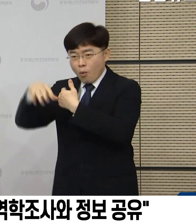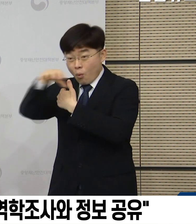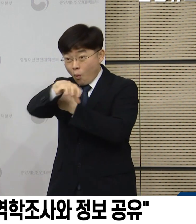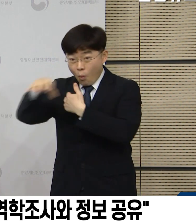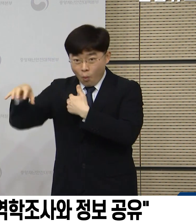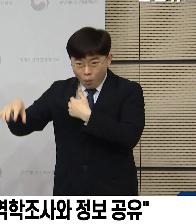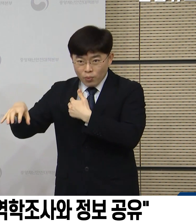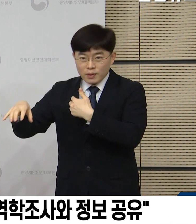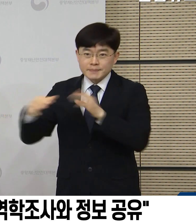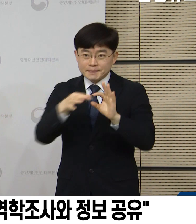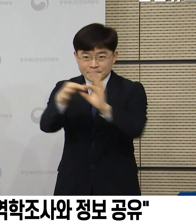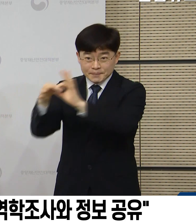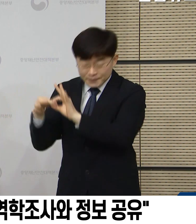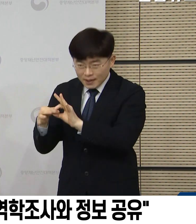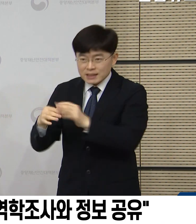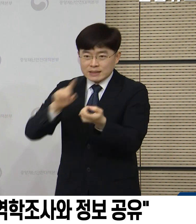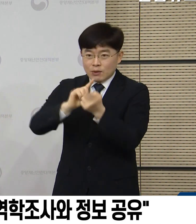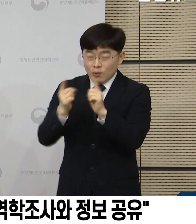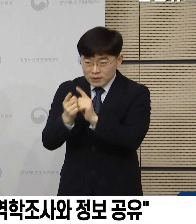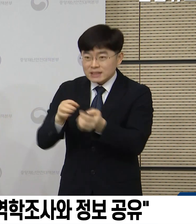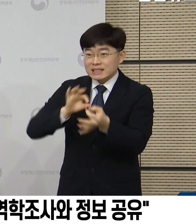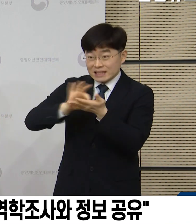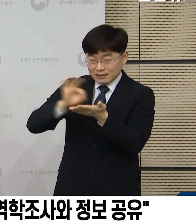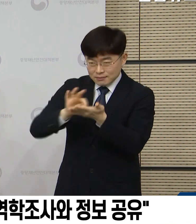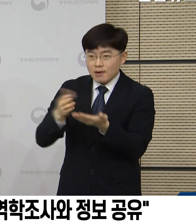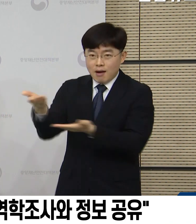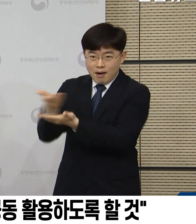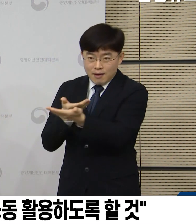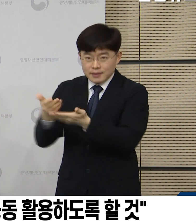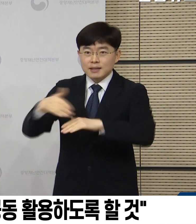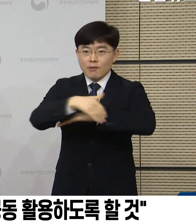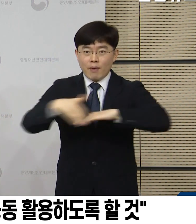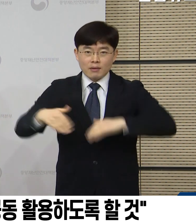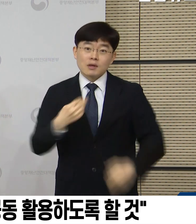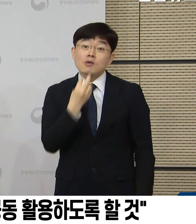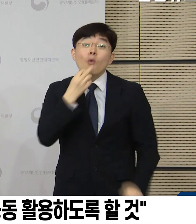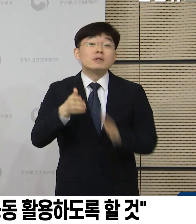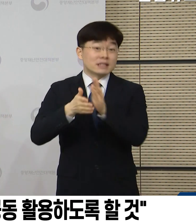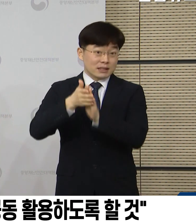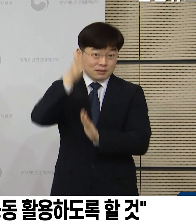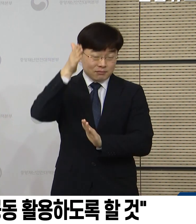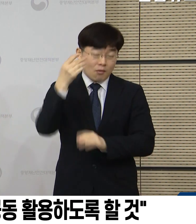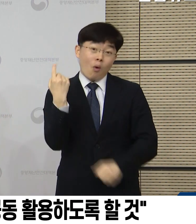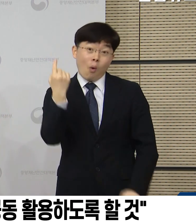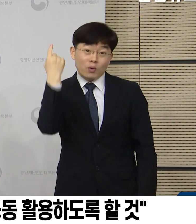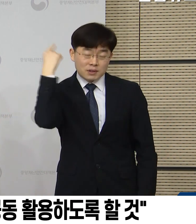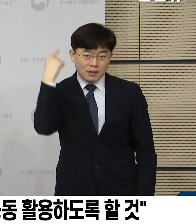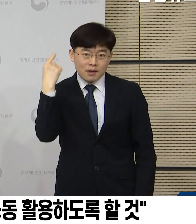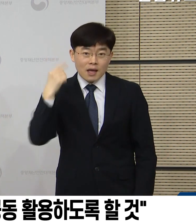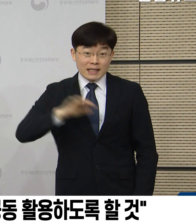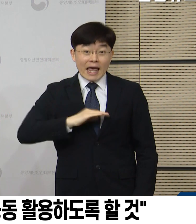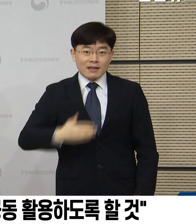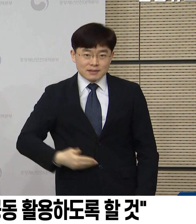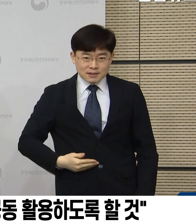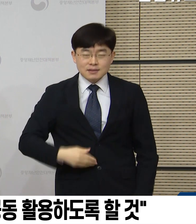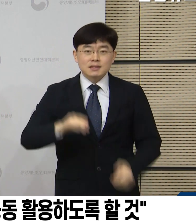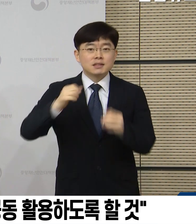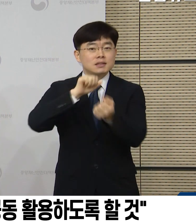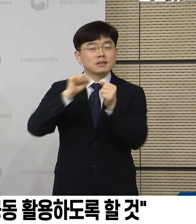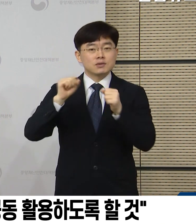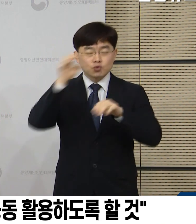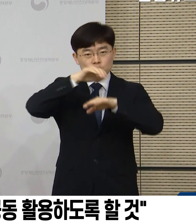협의하에 공동 활용하도록 할 계획입니다. 서울시는 어제부터 태릉선수촌에 생활치료센터